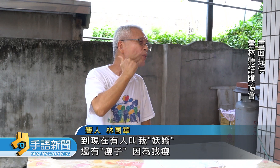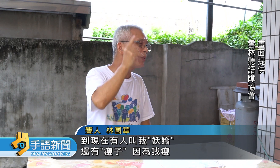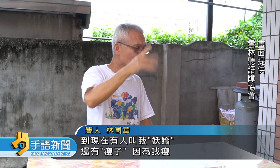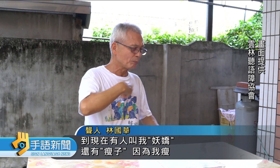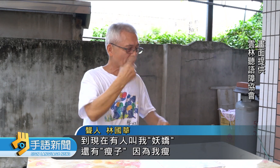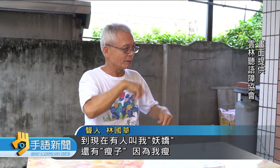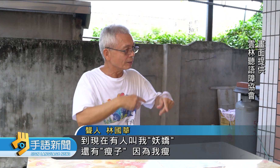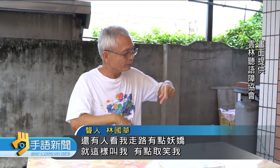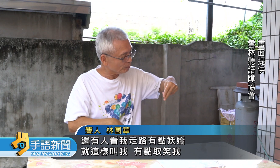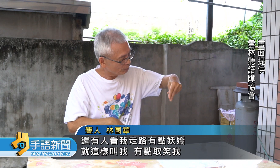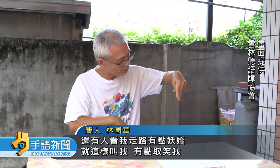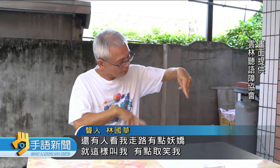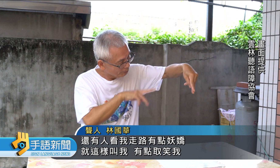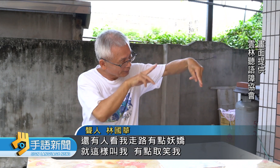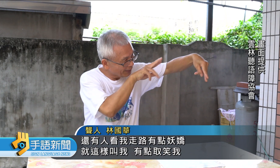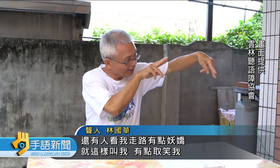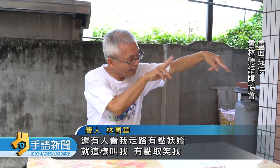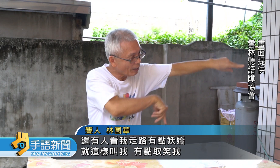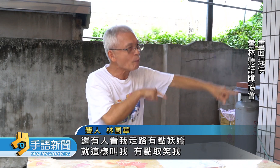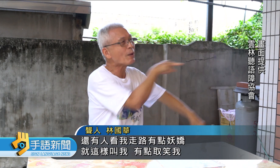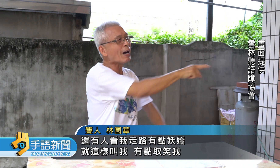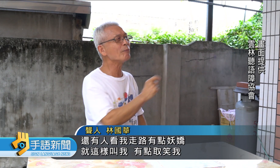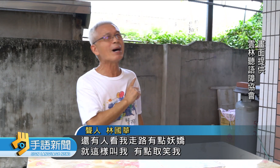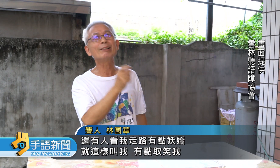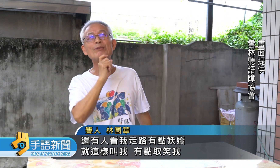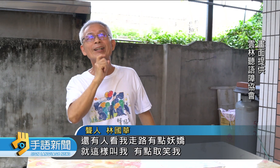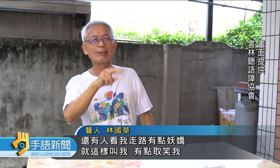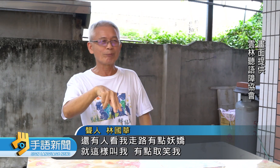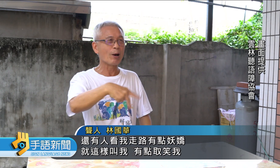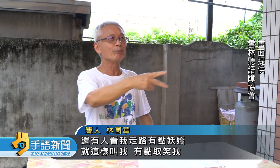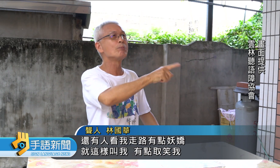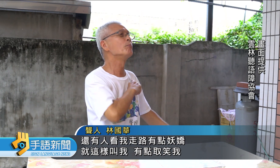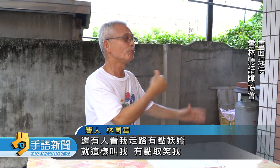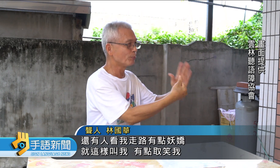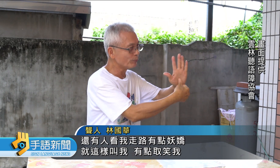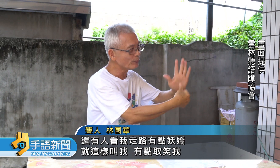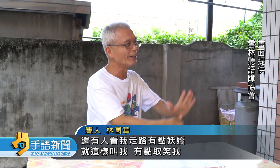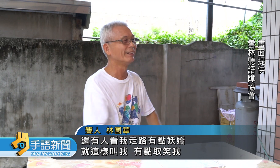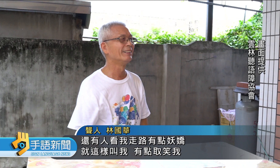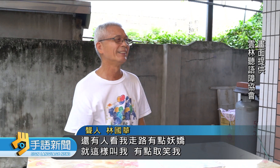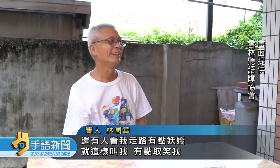瘦，还有人看我走路有点腰娇，就这样叫我，有点取笑我。